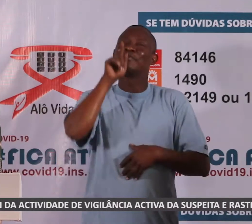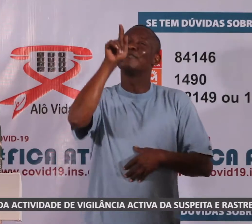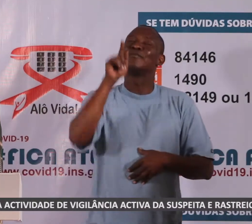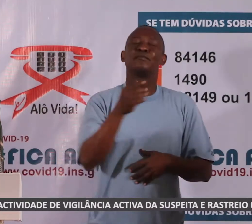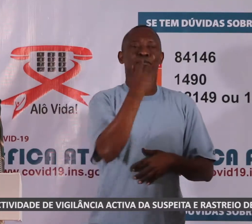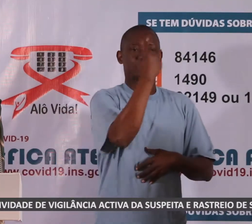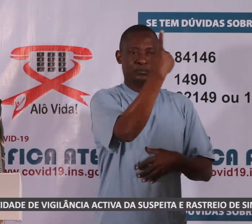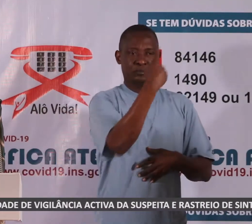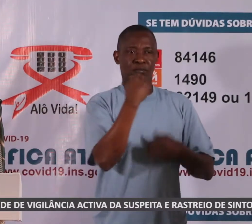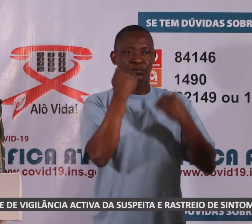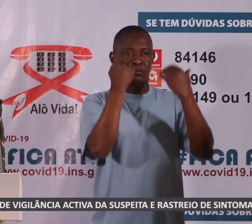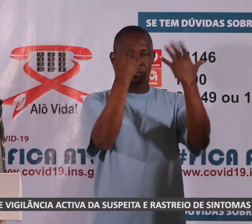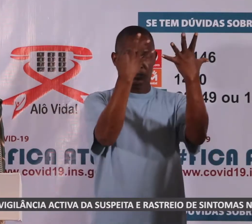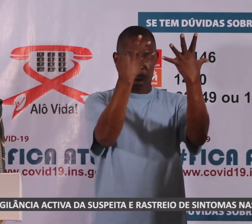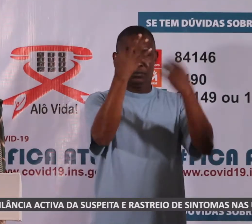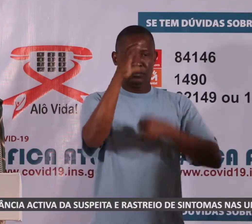188.982